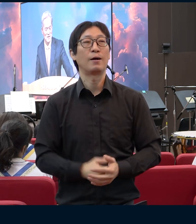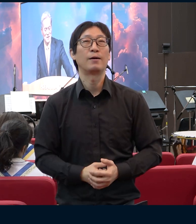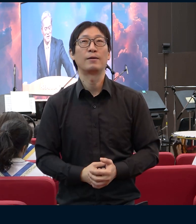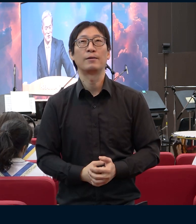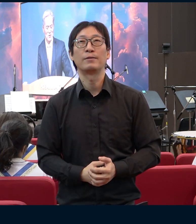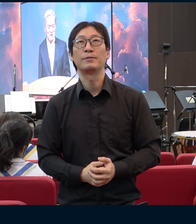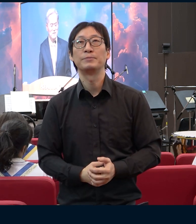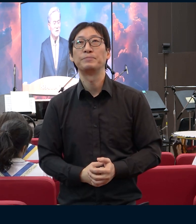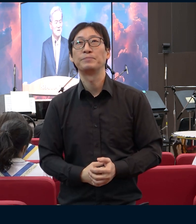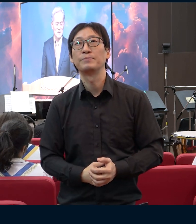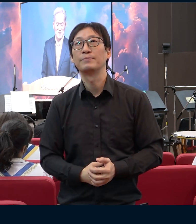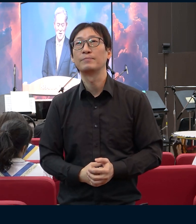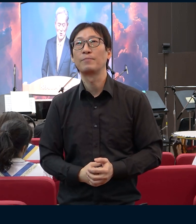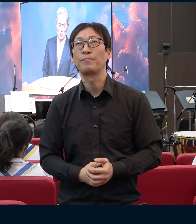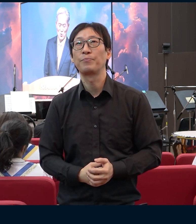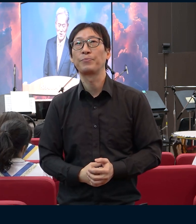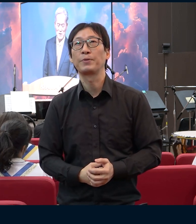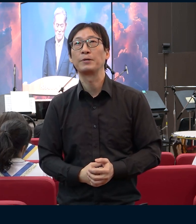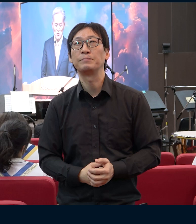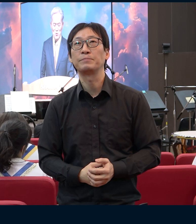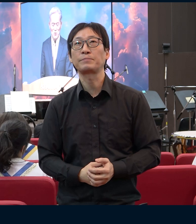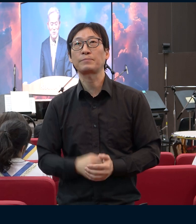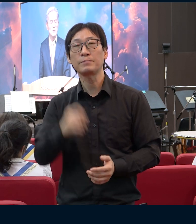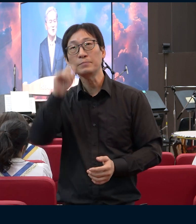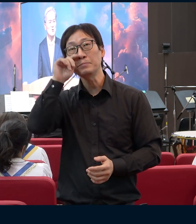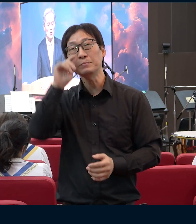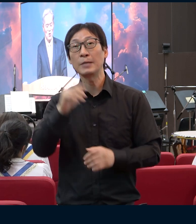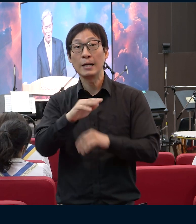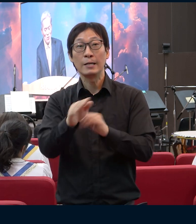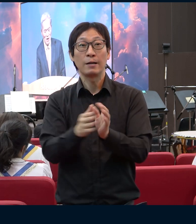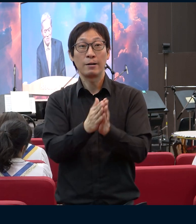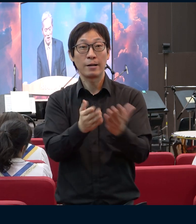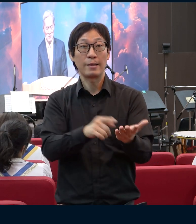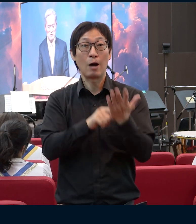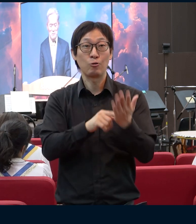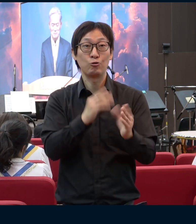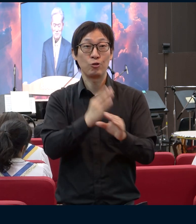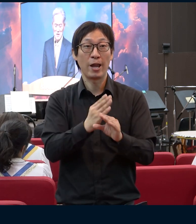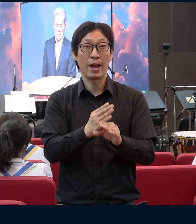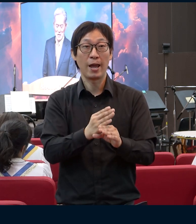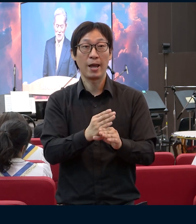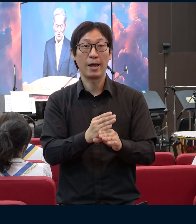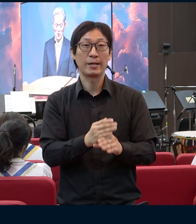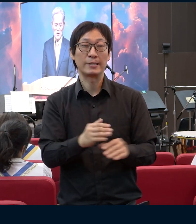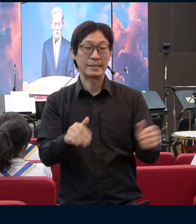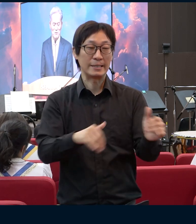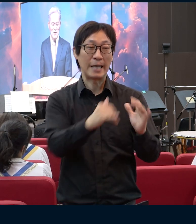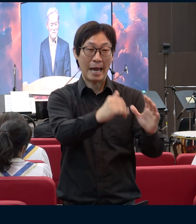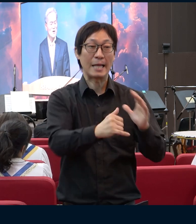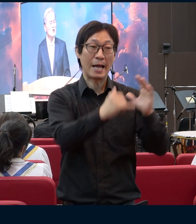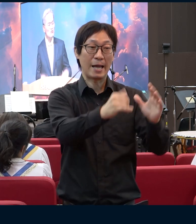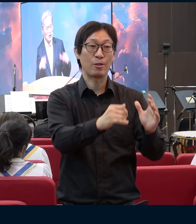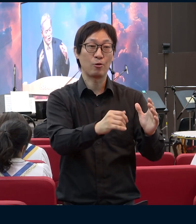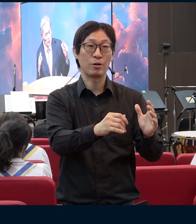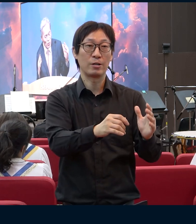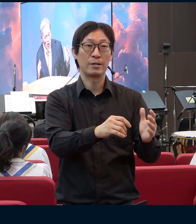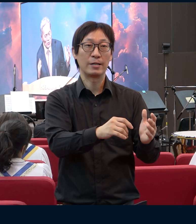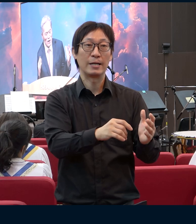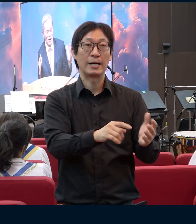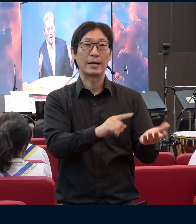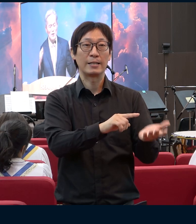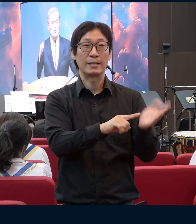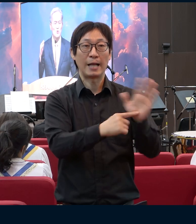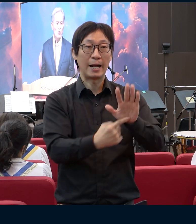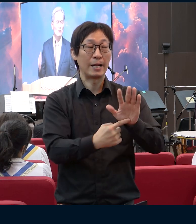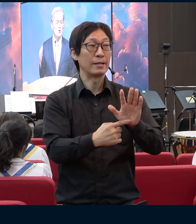보여주셨잖아요. 성경이 세속 도시의 대표로 소돔과 고모라를 말하면서 그 스토리 가운데